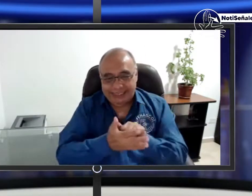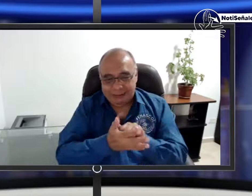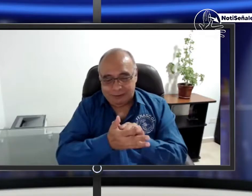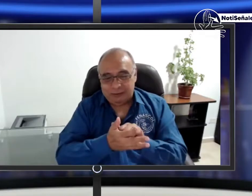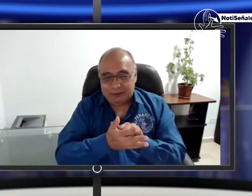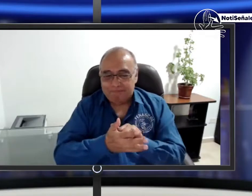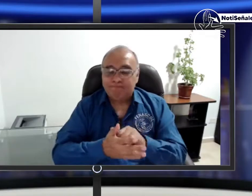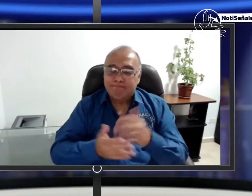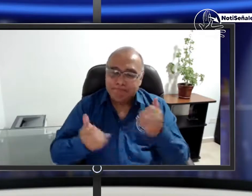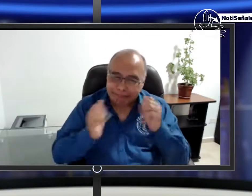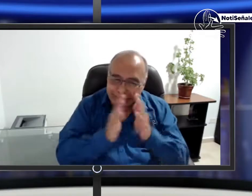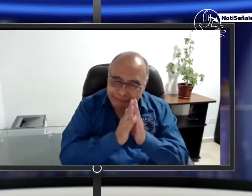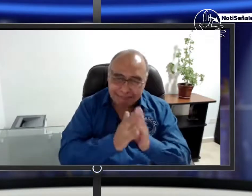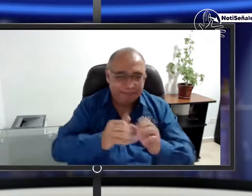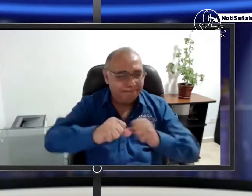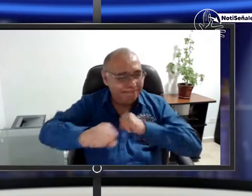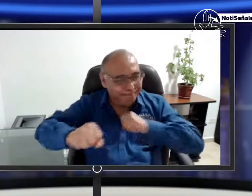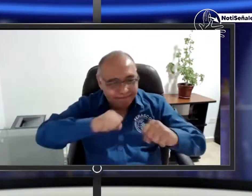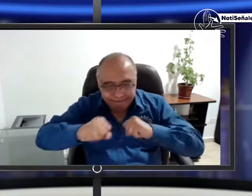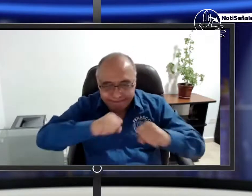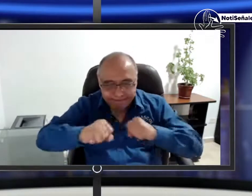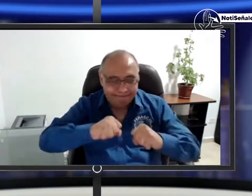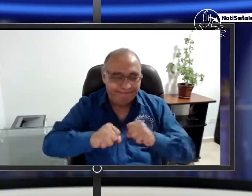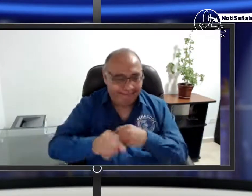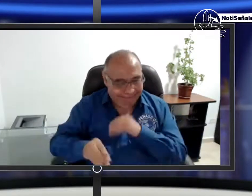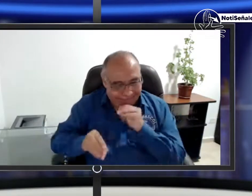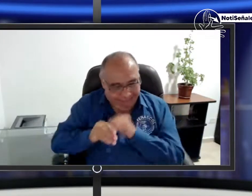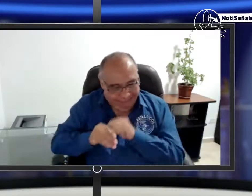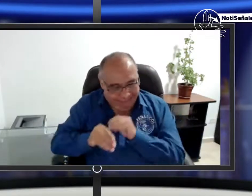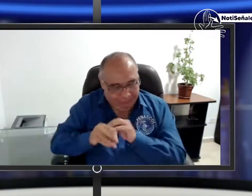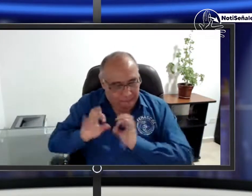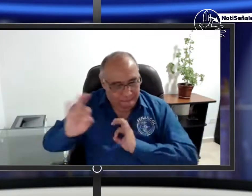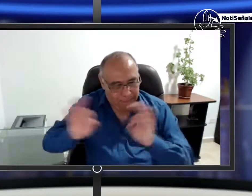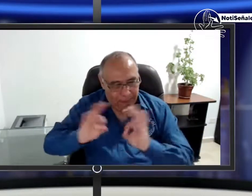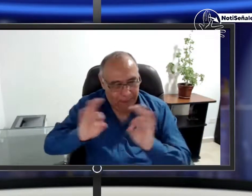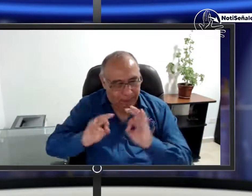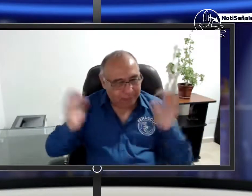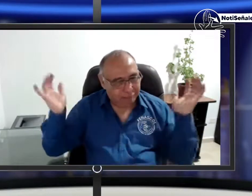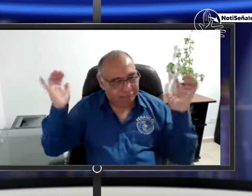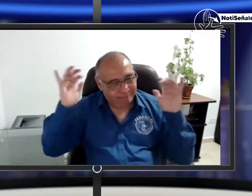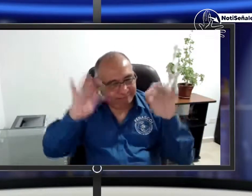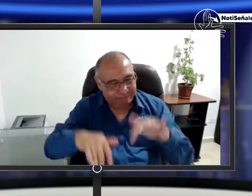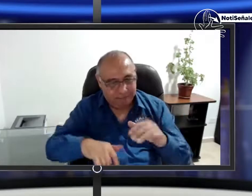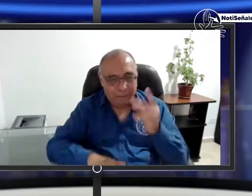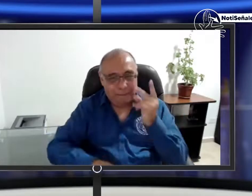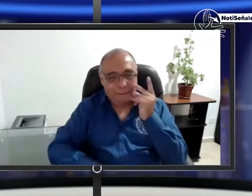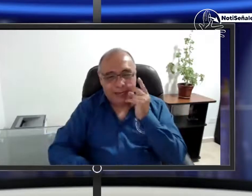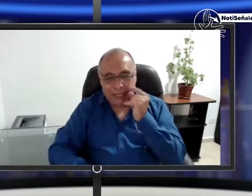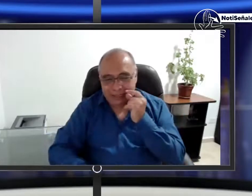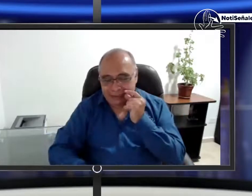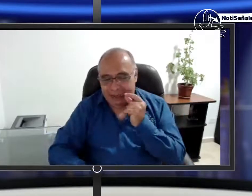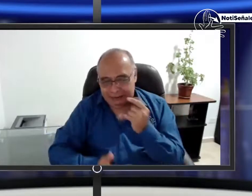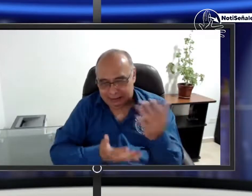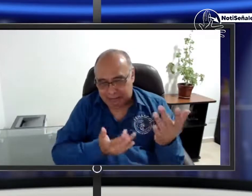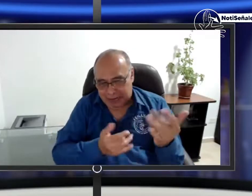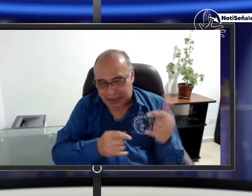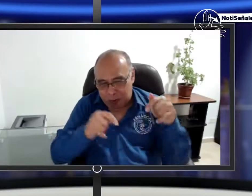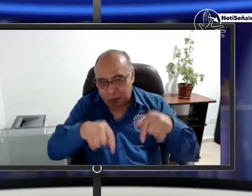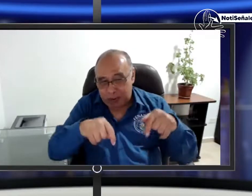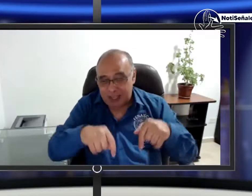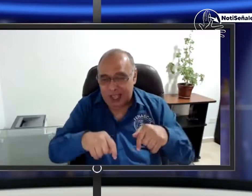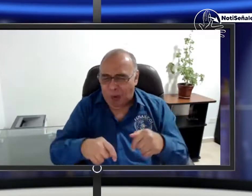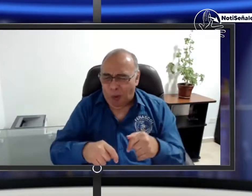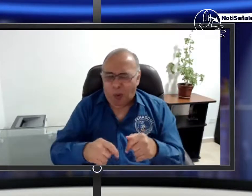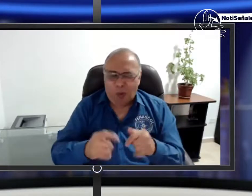23 de septiembre las lenguas de señas entonces es importante que empecemos a ahorrar que empecemos a